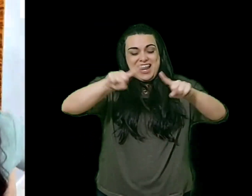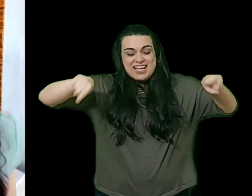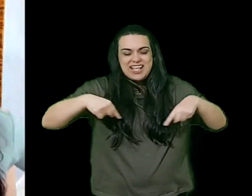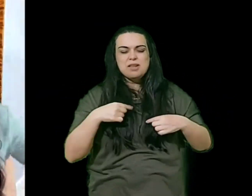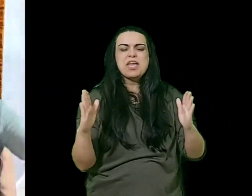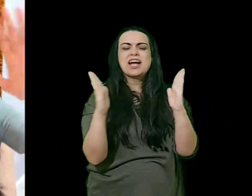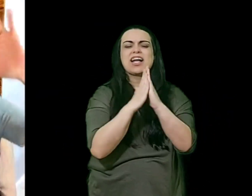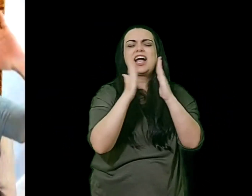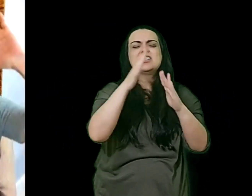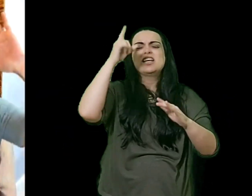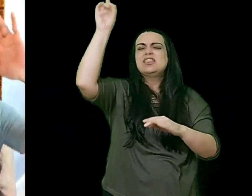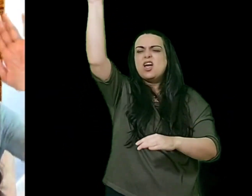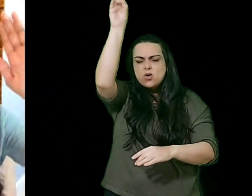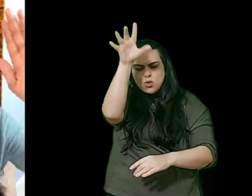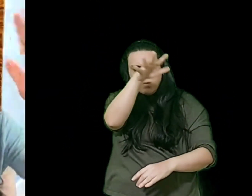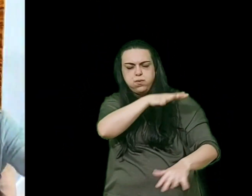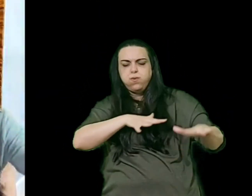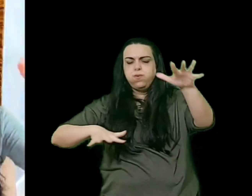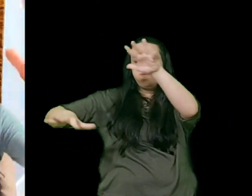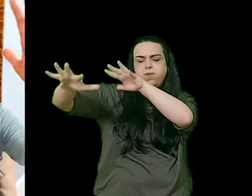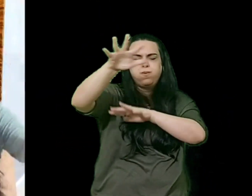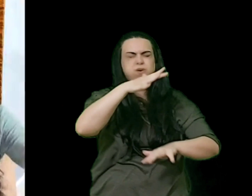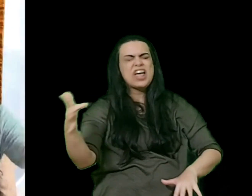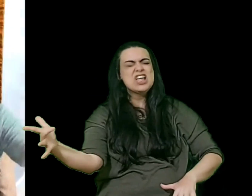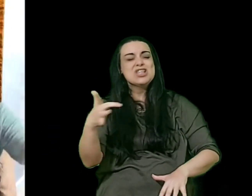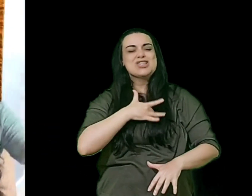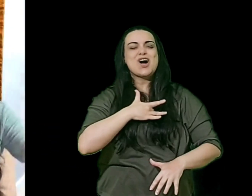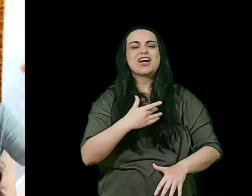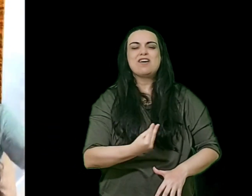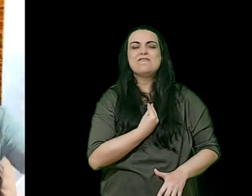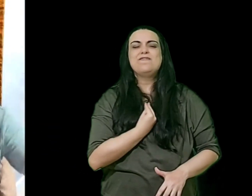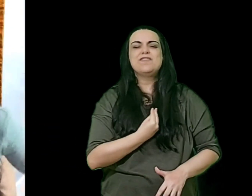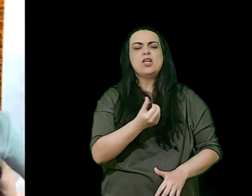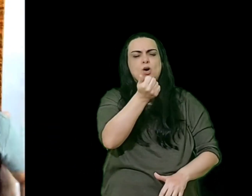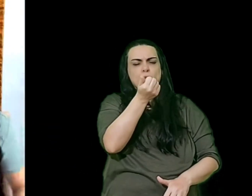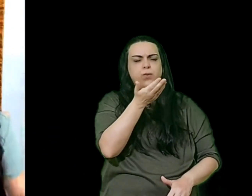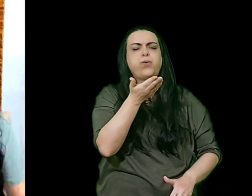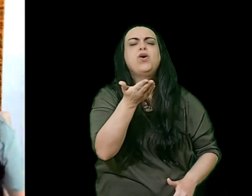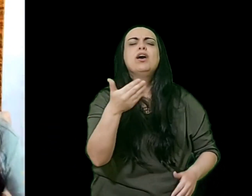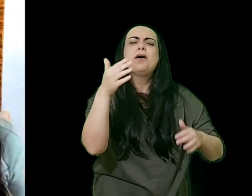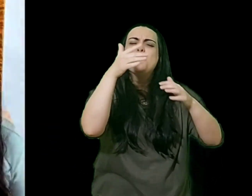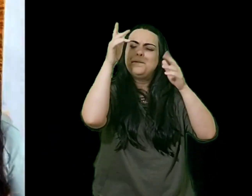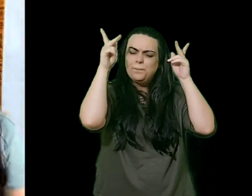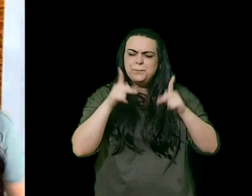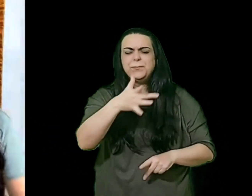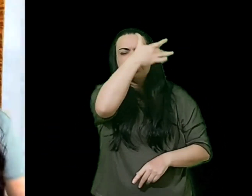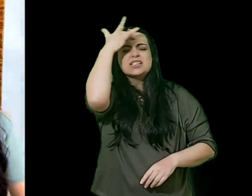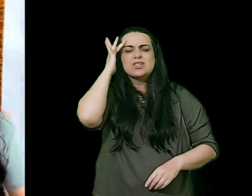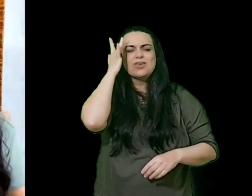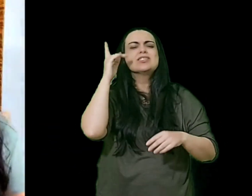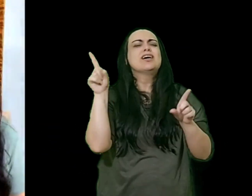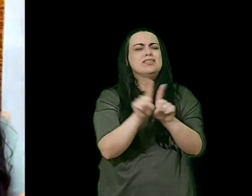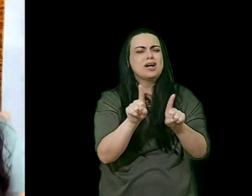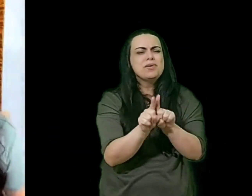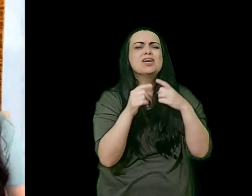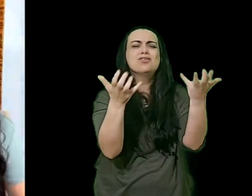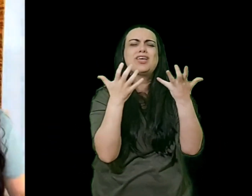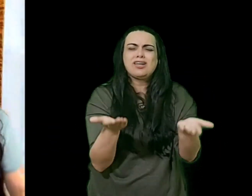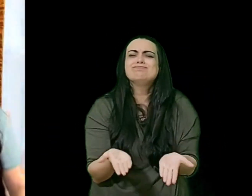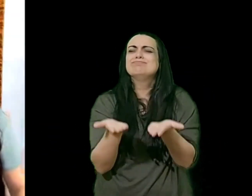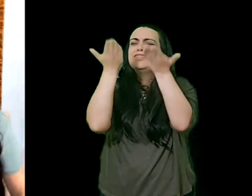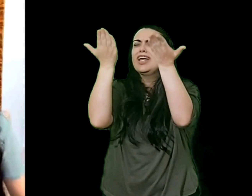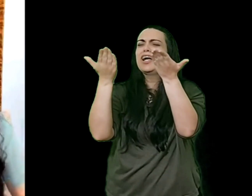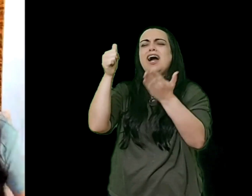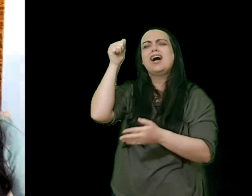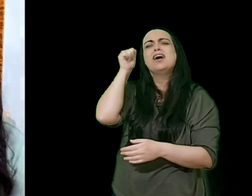da minha casa possa alcançar também vidas e pessoas que estão ao alcance da minha voz. Eu quero te entregar a vida de uma moça, Ana